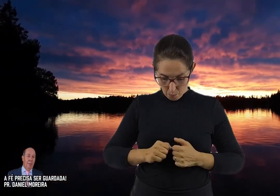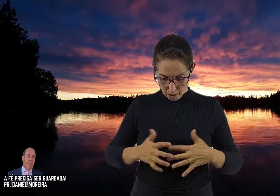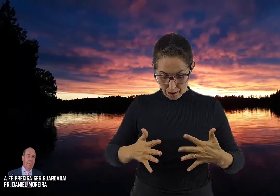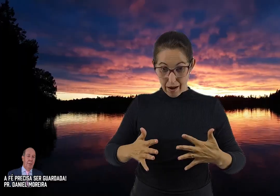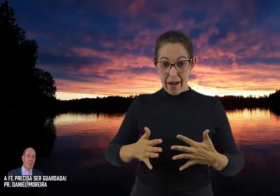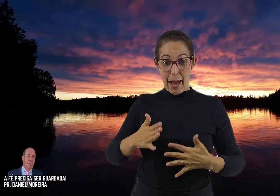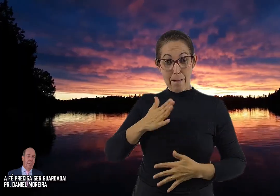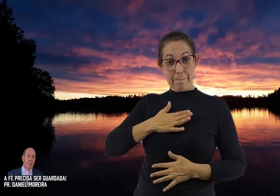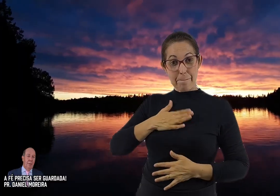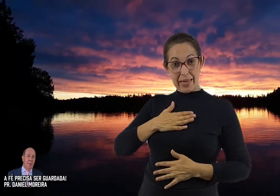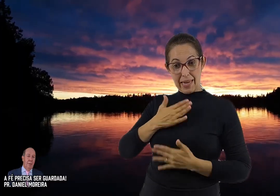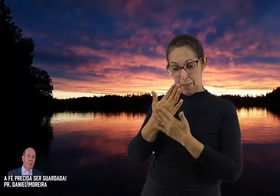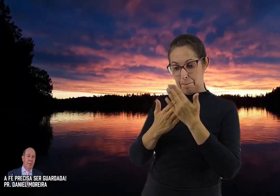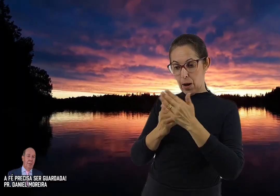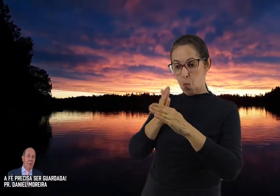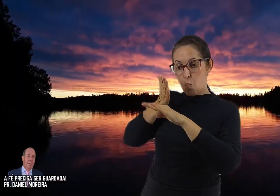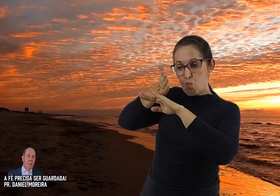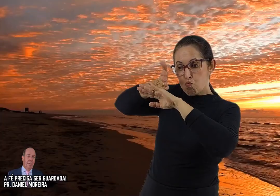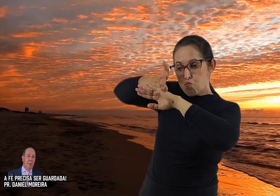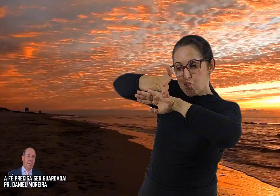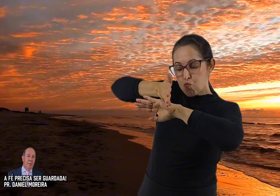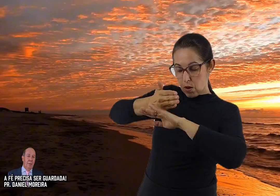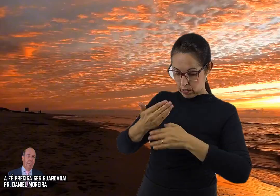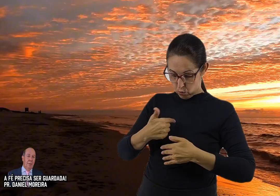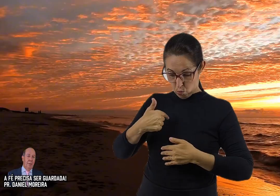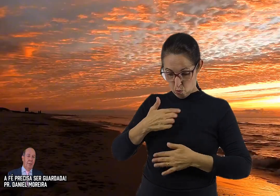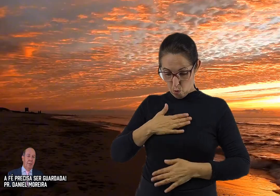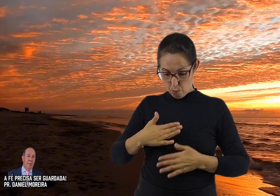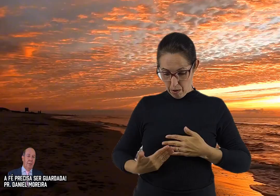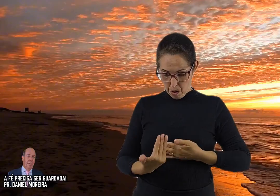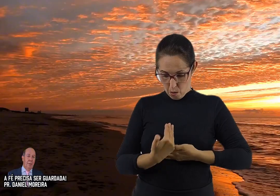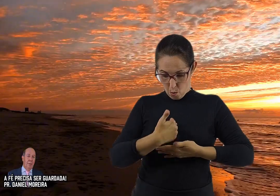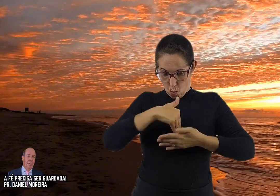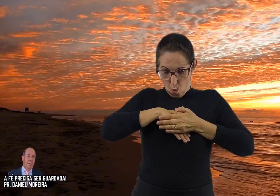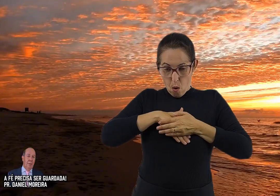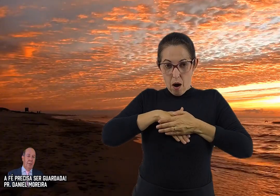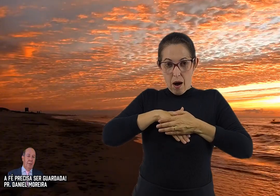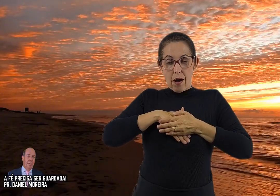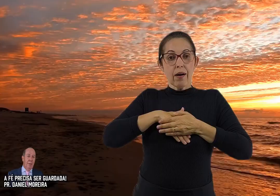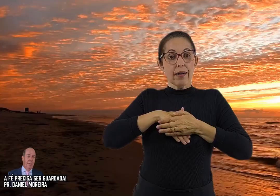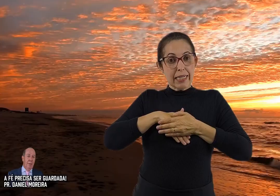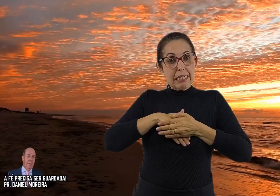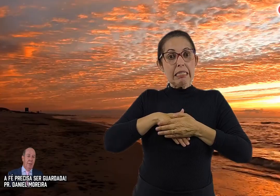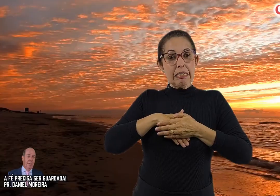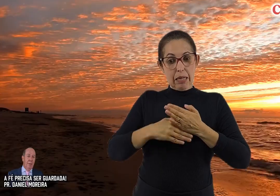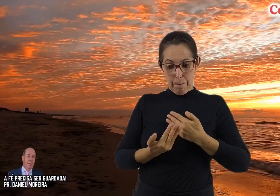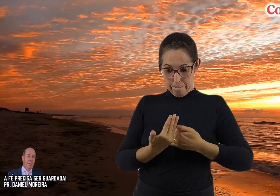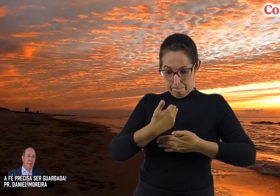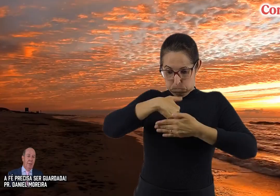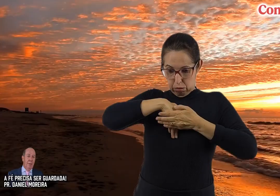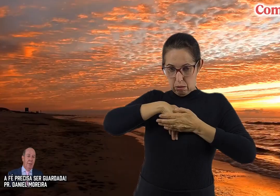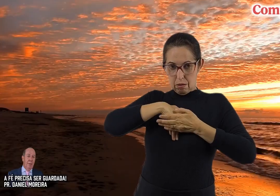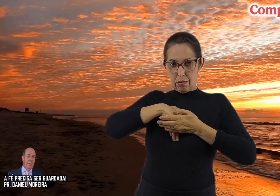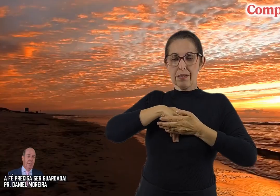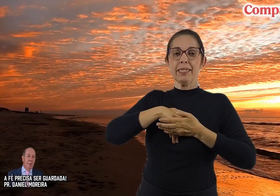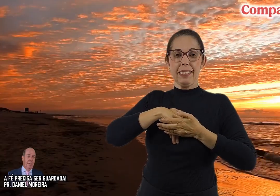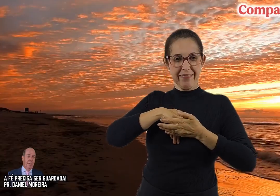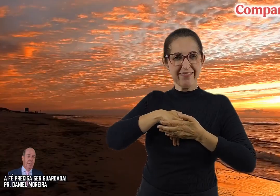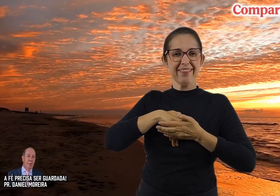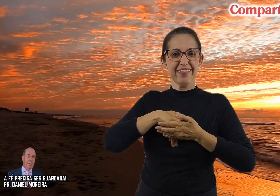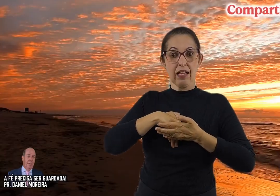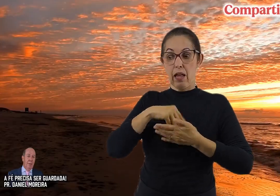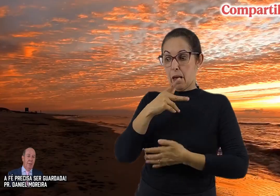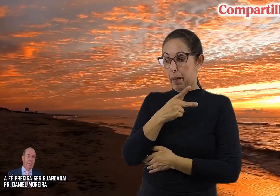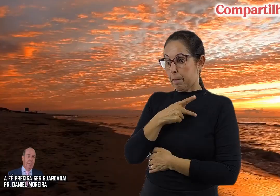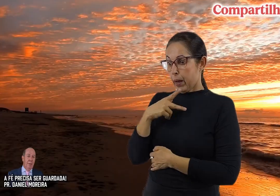Então minha mão penetrou, entendeu, pastor João? Não se mostra isso, né? Em terceira dimensão, a minha mão penetrou. Mas